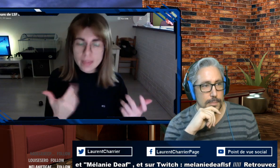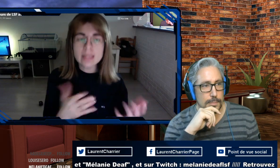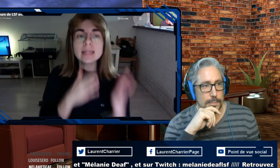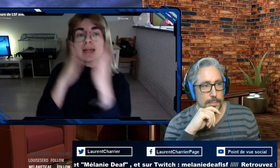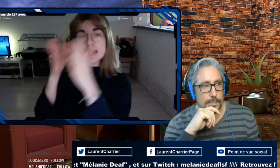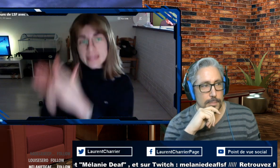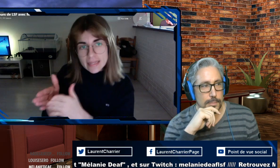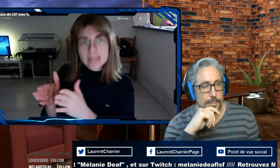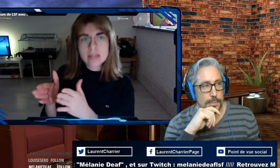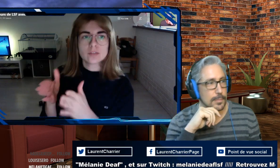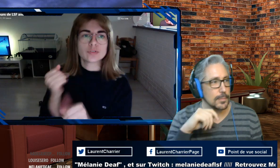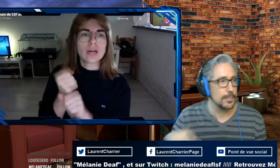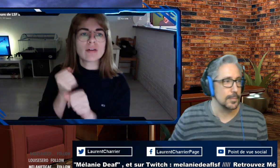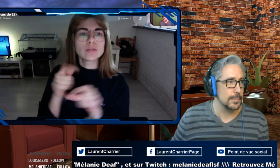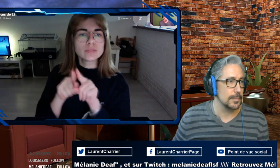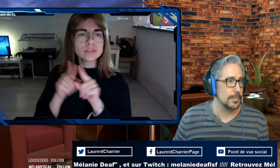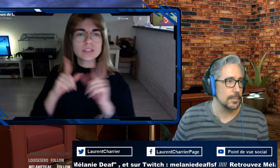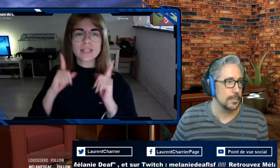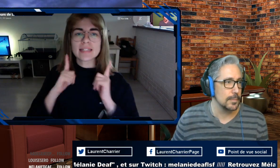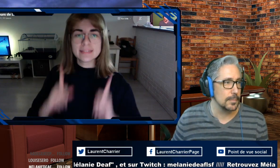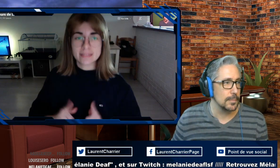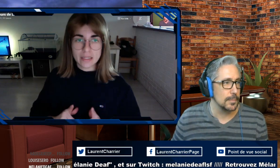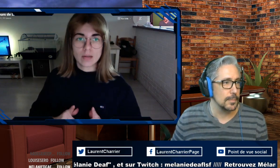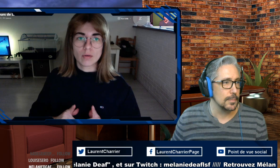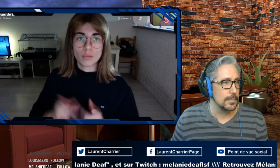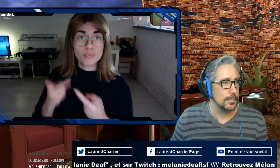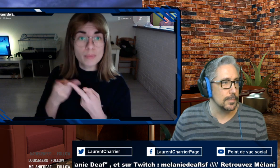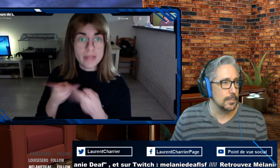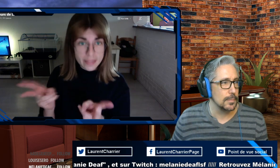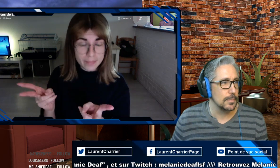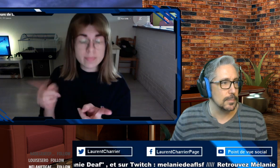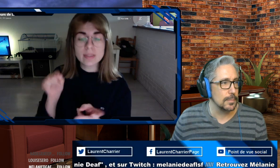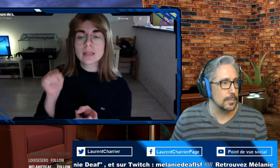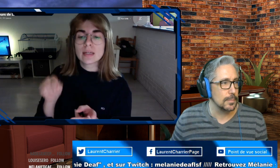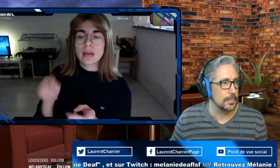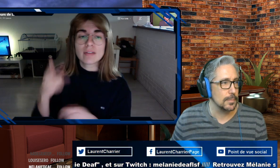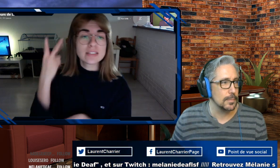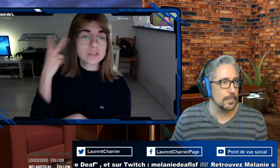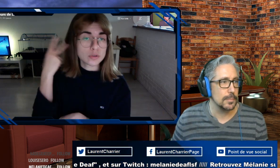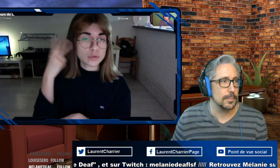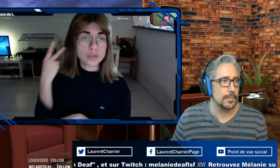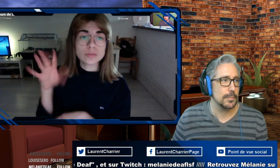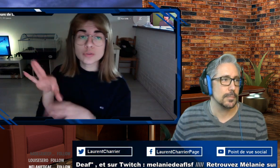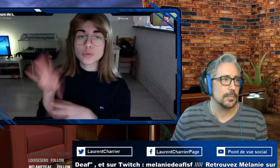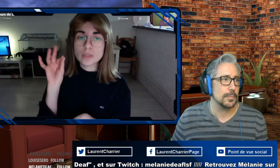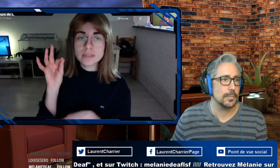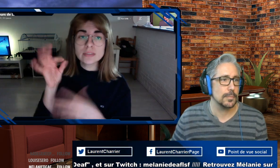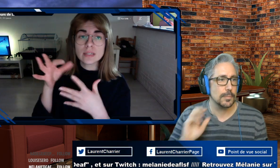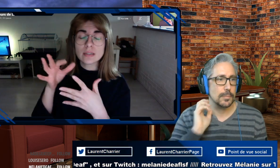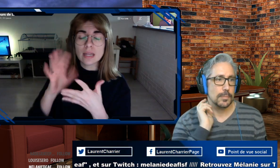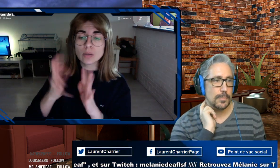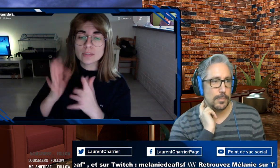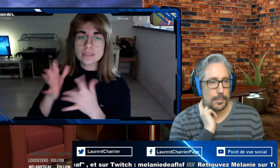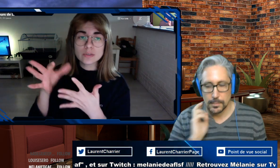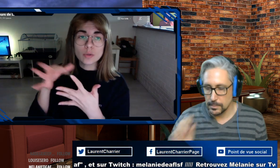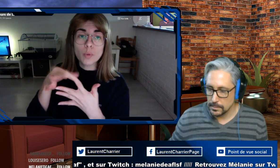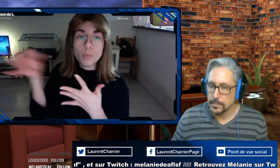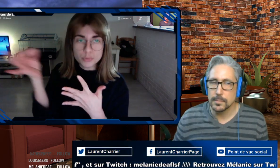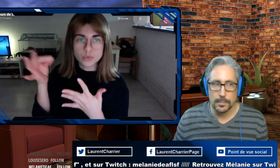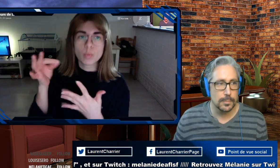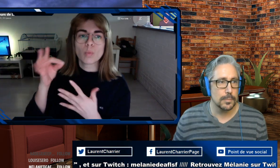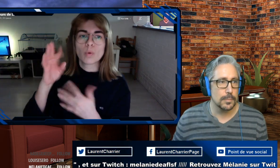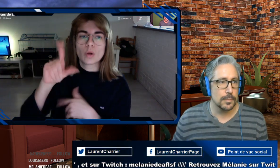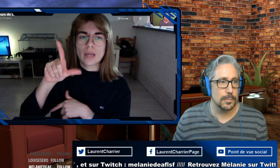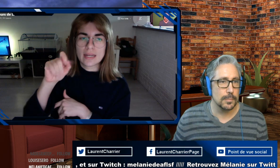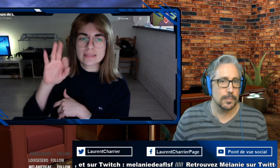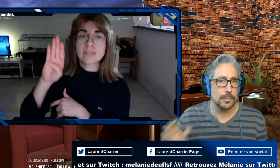etc. Et je travaille aussi dans un lycée public avec les entendants que de choisir la langue des signes comme